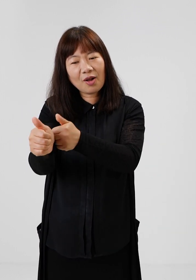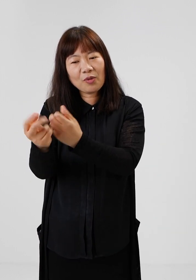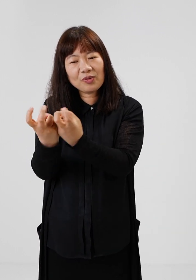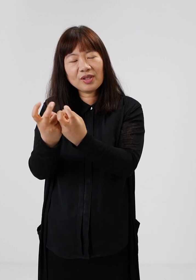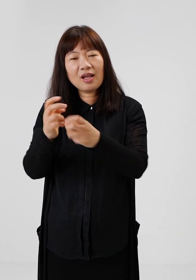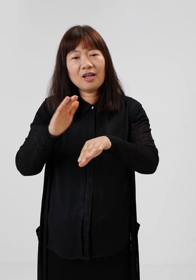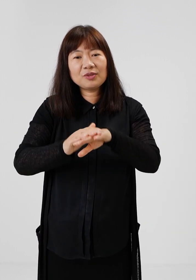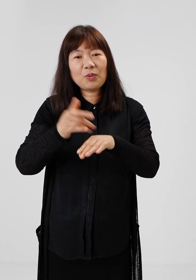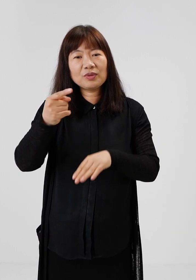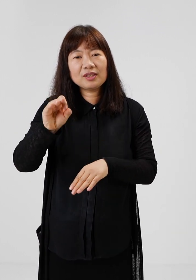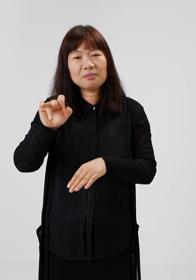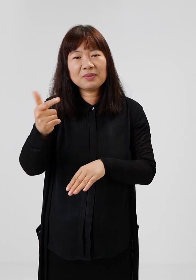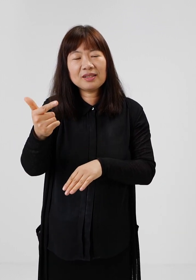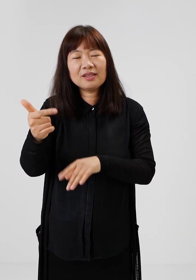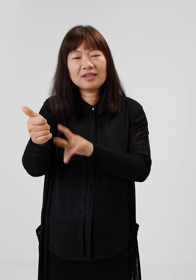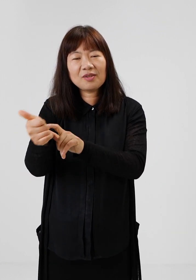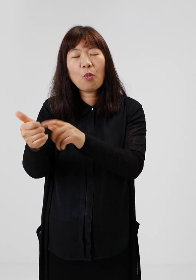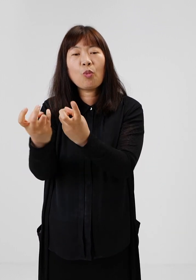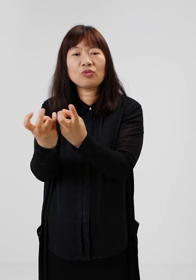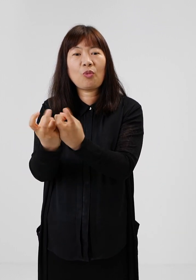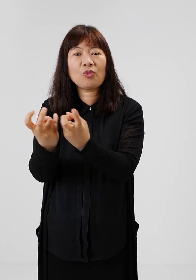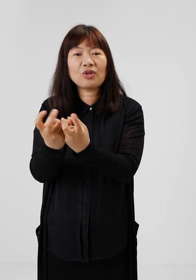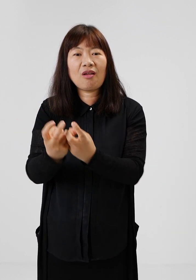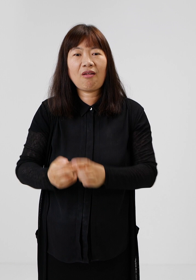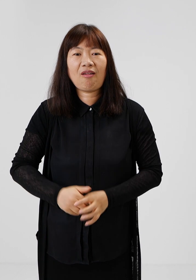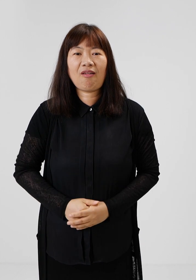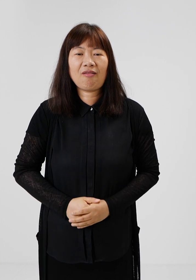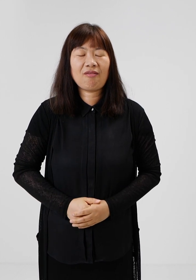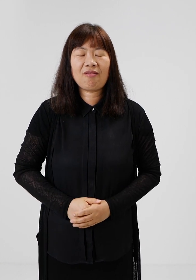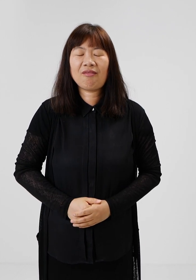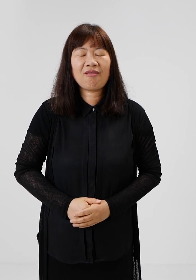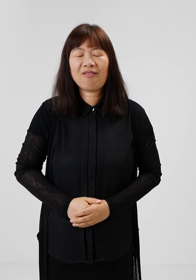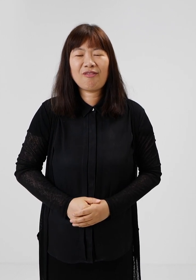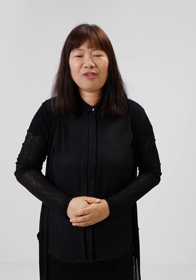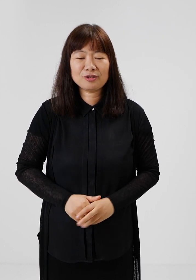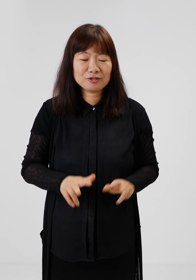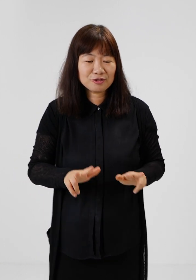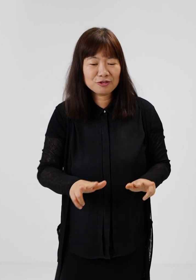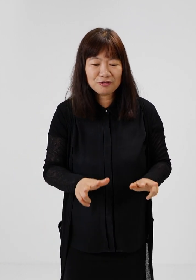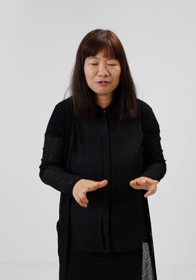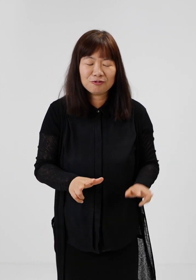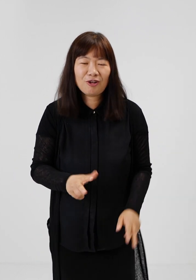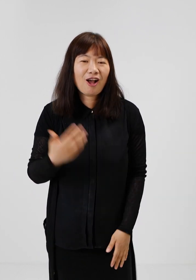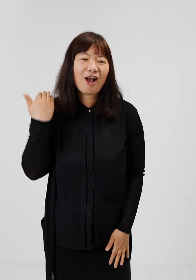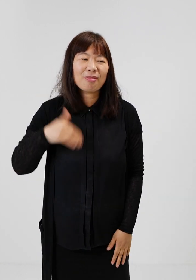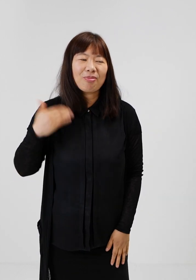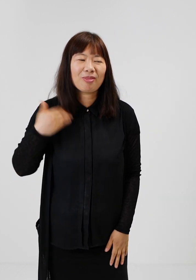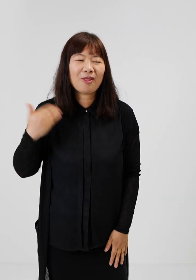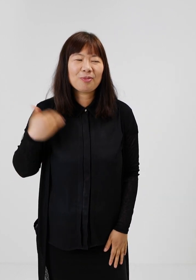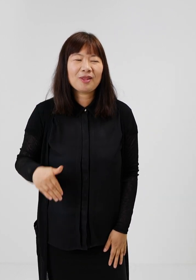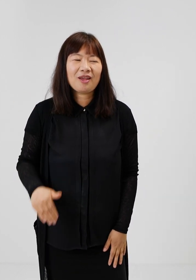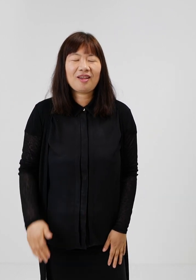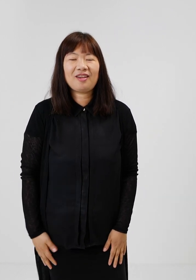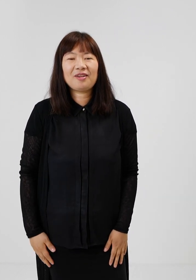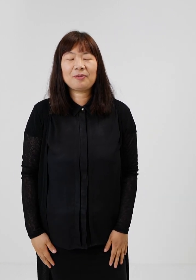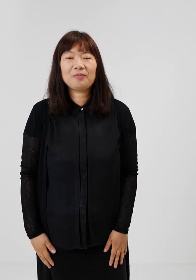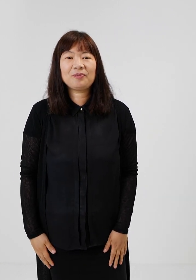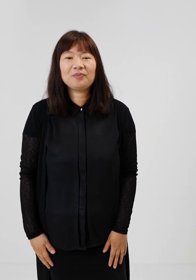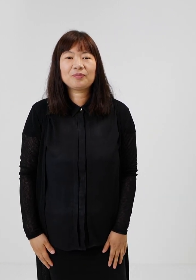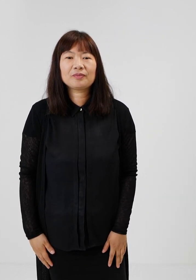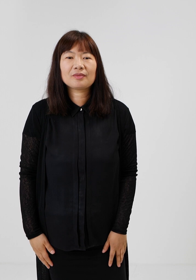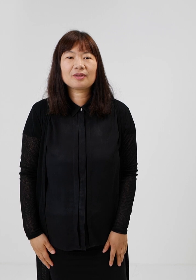손흥민이요. 손흥민은 어나더 레벨이에요. 예? 여러분 거의 전쟁